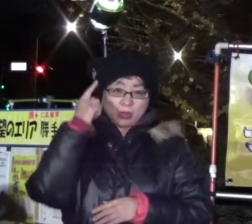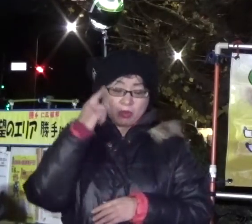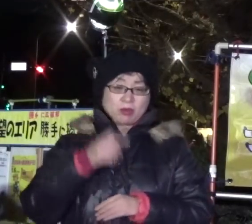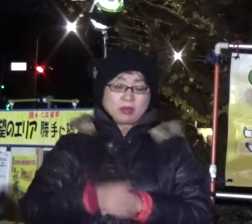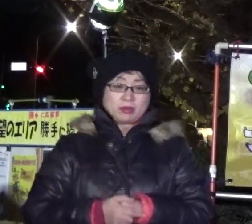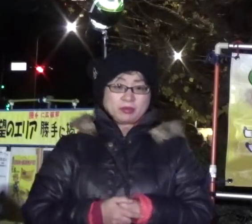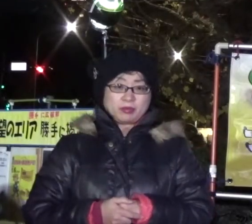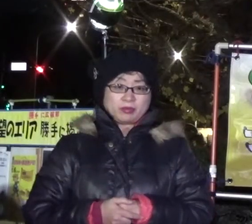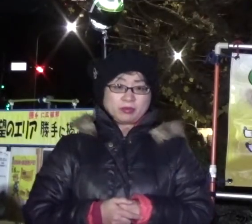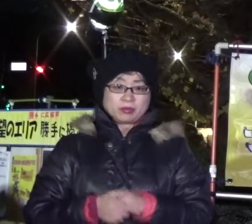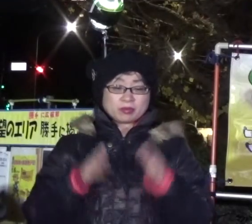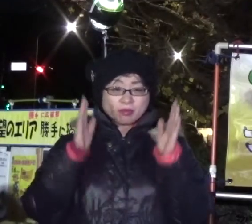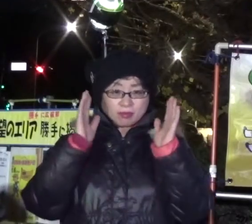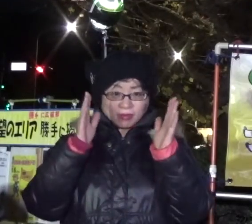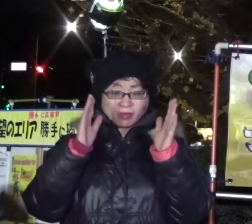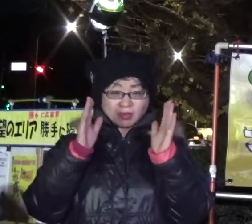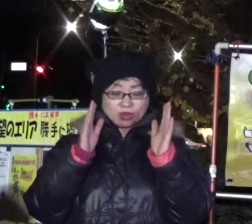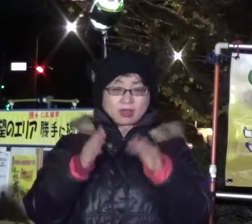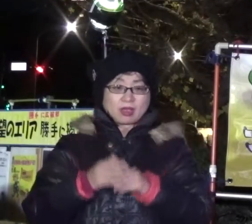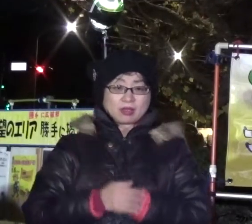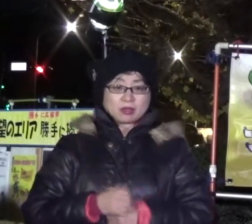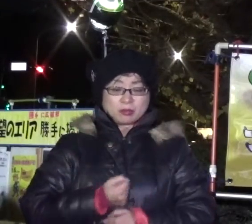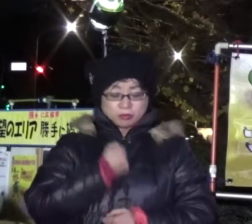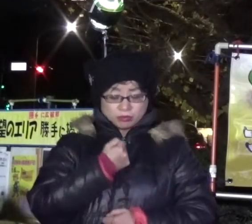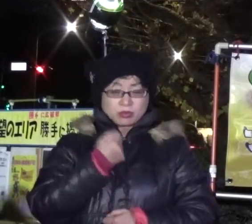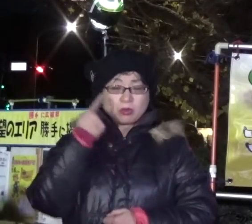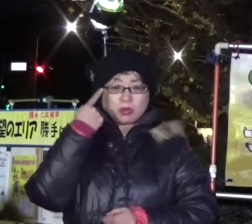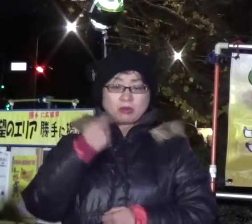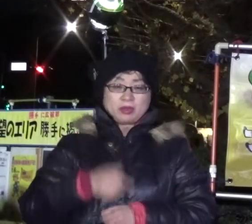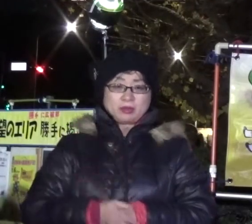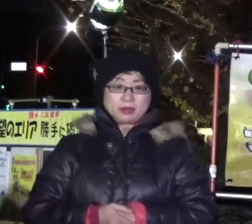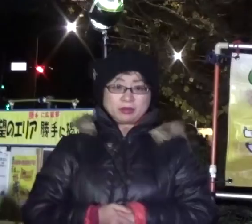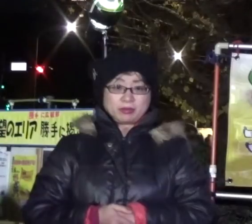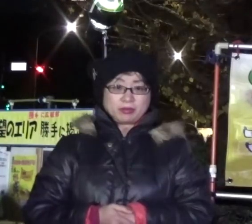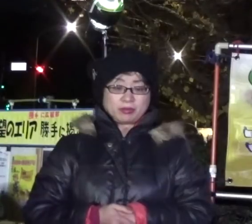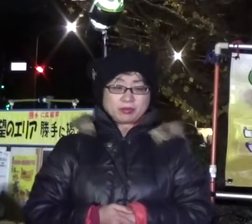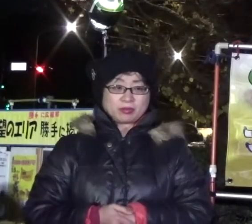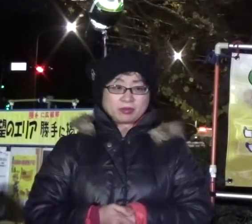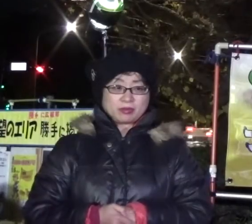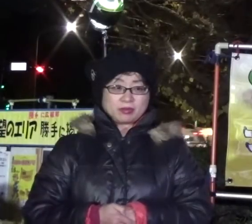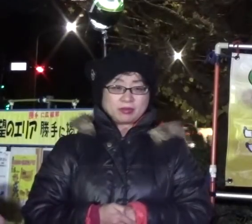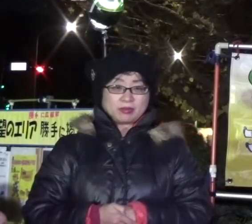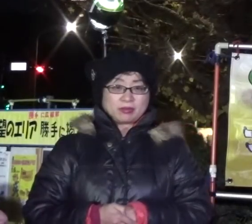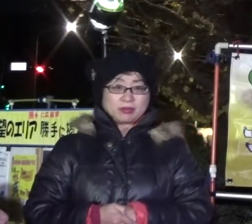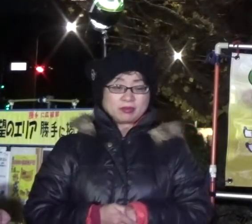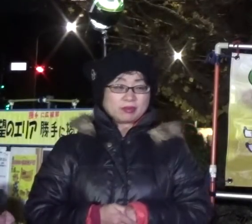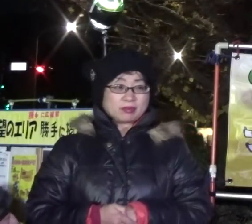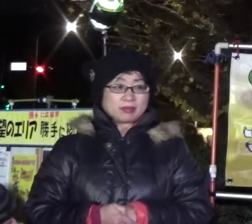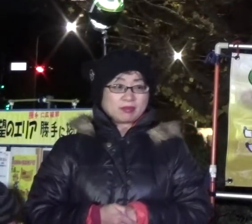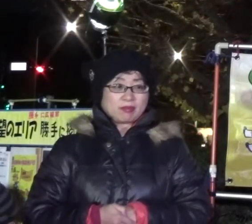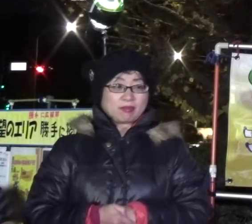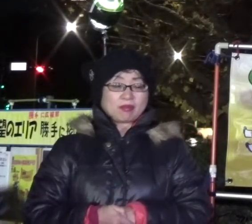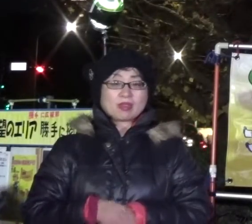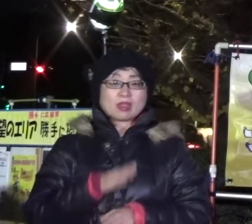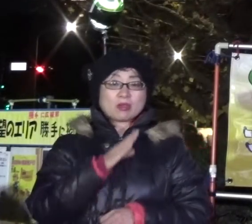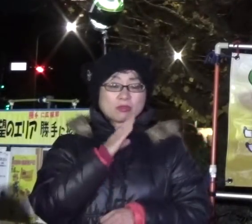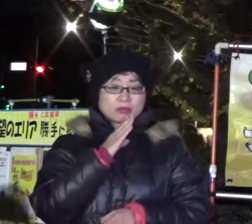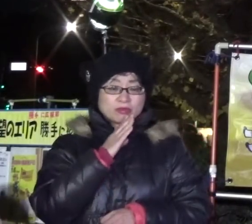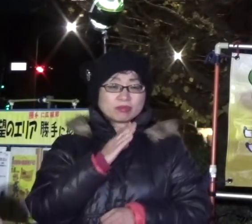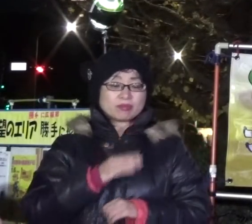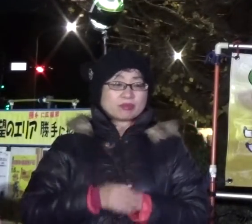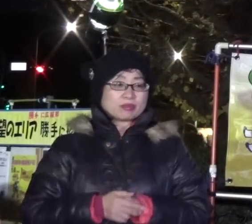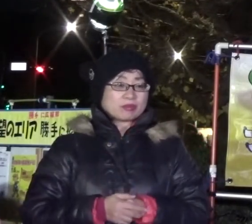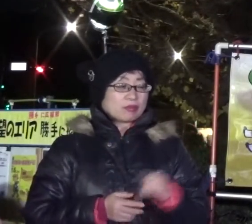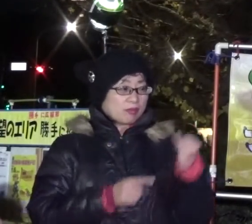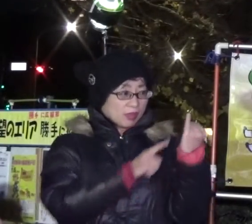さん邁進していくことを僕は確信してます。あまり長くなるとなんですんで、今日はこれで終わりますけれども、本当にね、